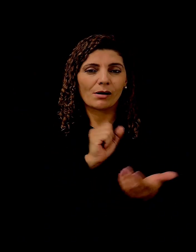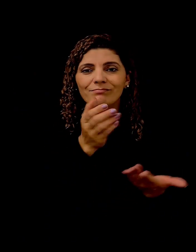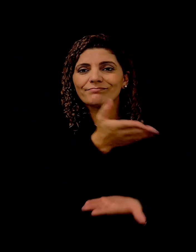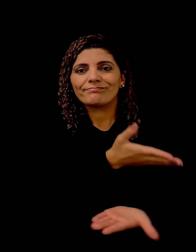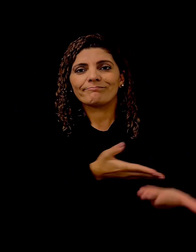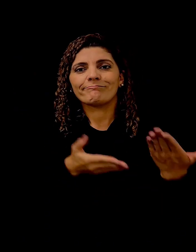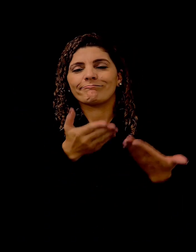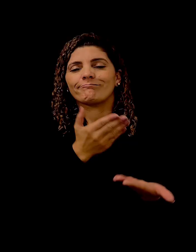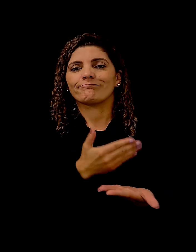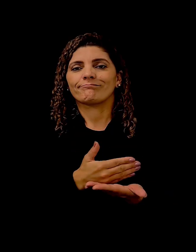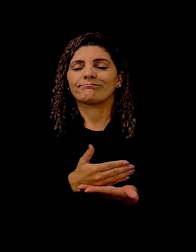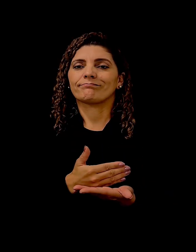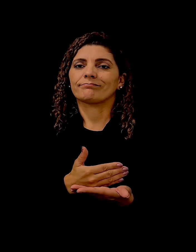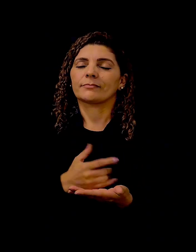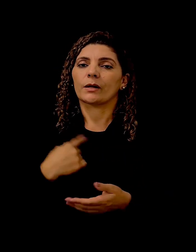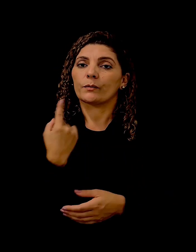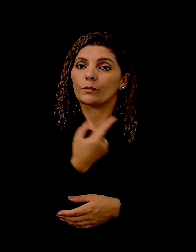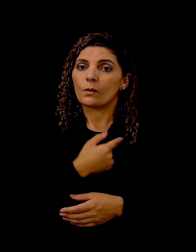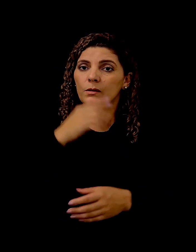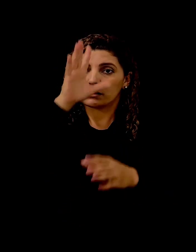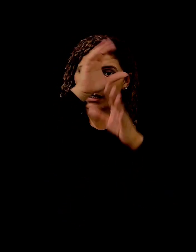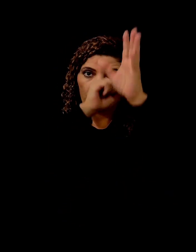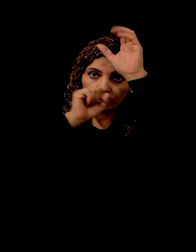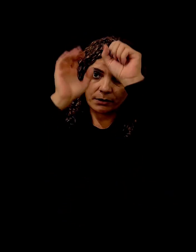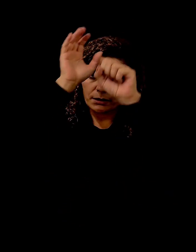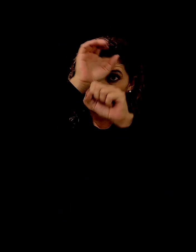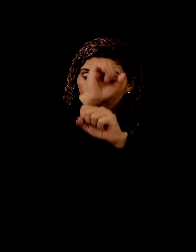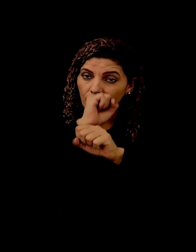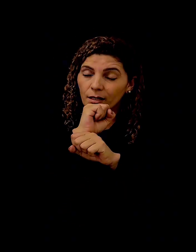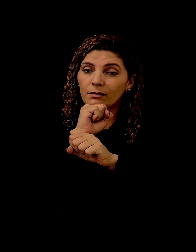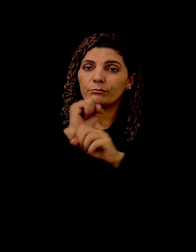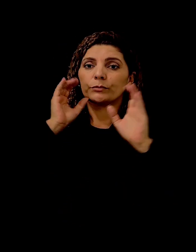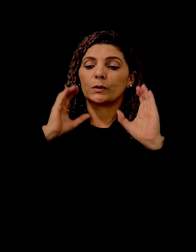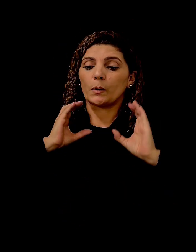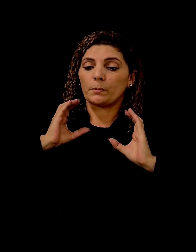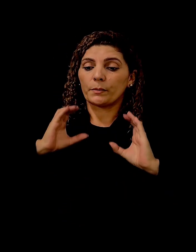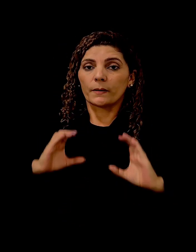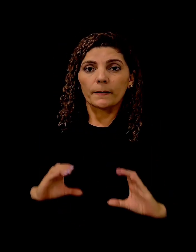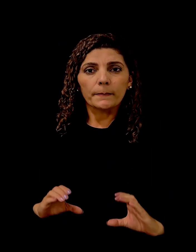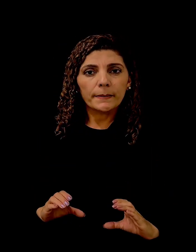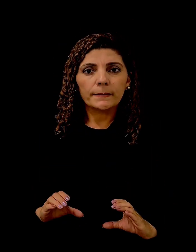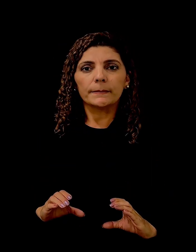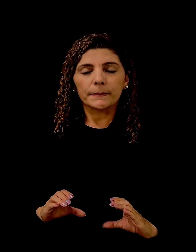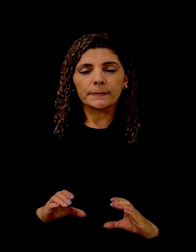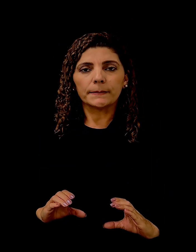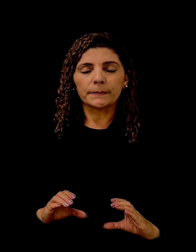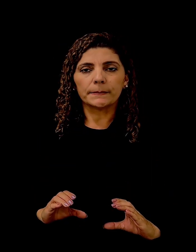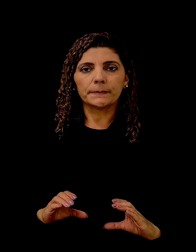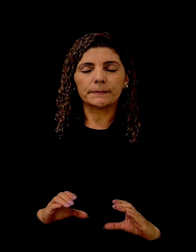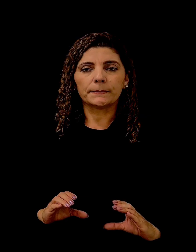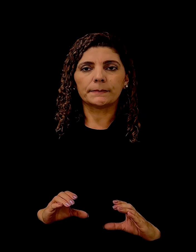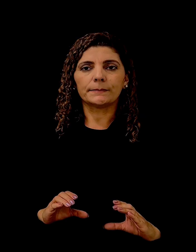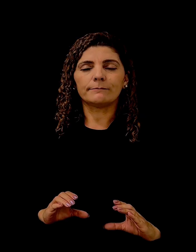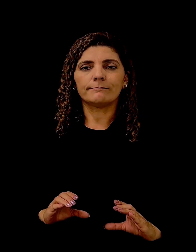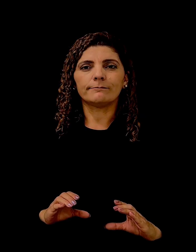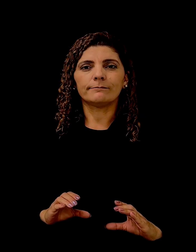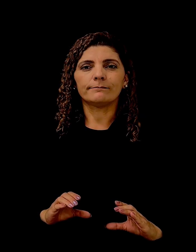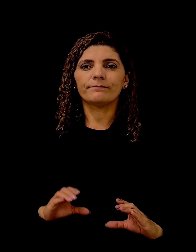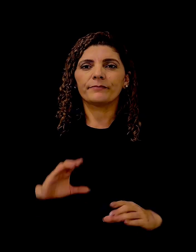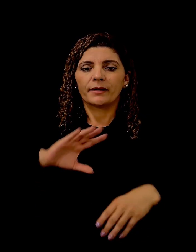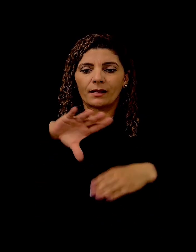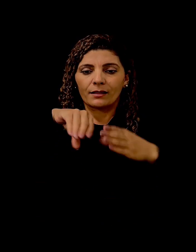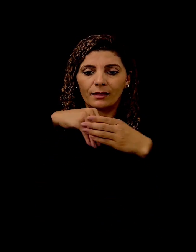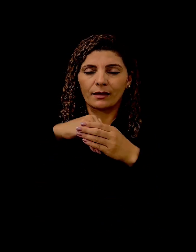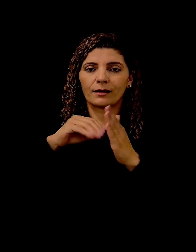verdade? Nós aprendemos isso, essa conduta, esse comportamento, na